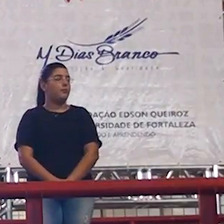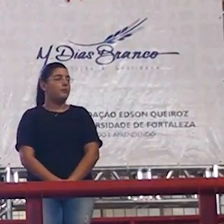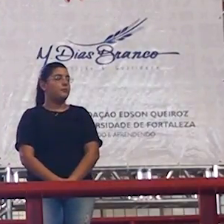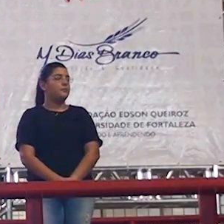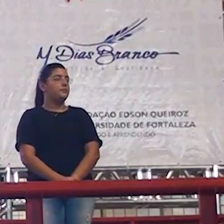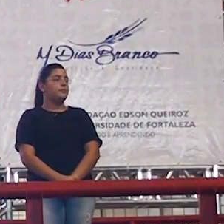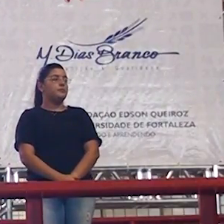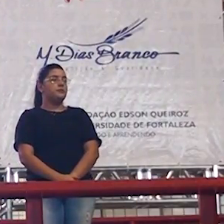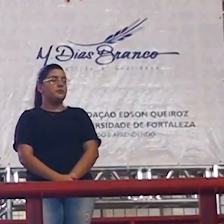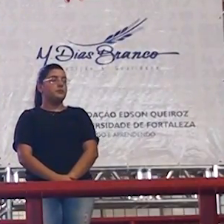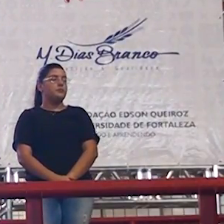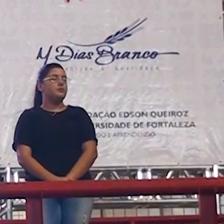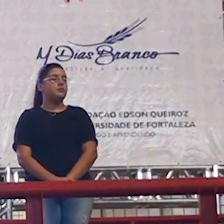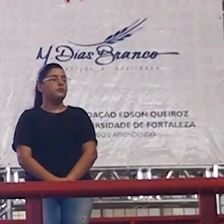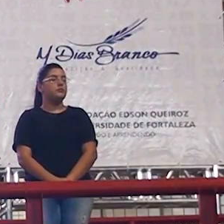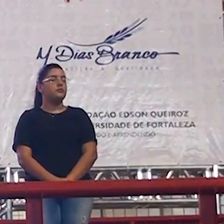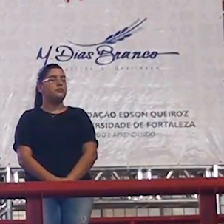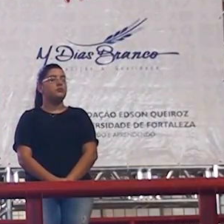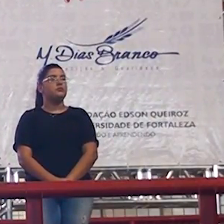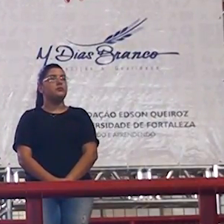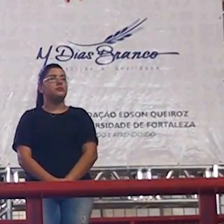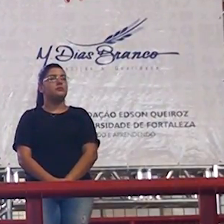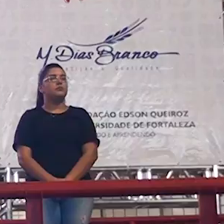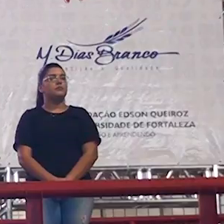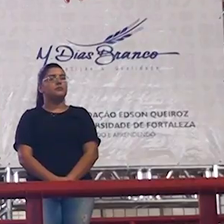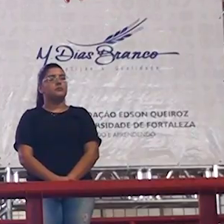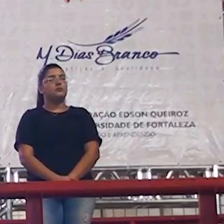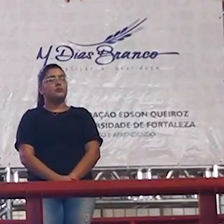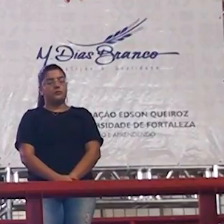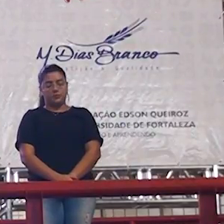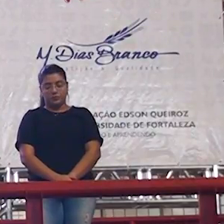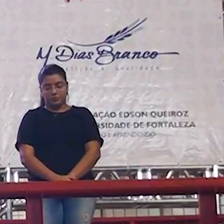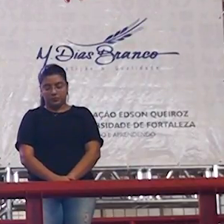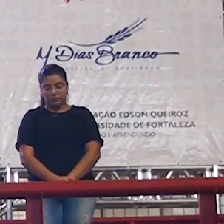Você pode operar a desigualdade dessa maneira tranquilamente, tá certo?